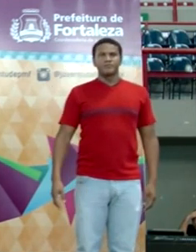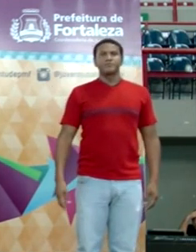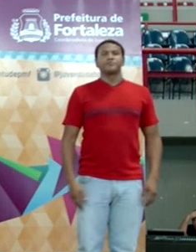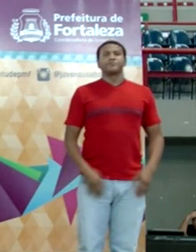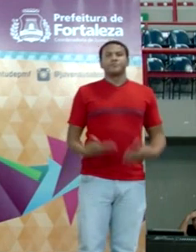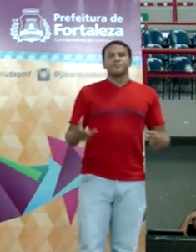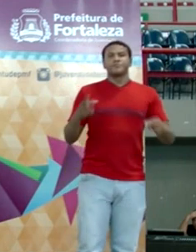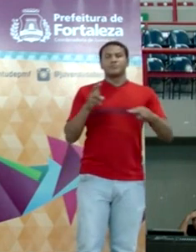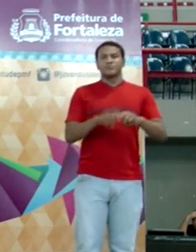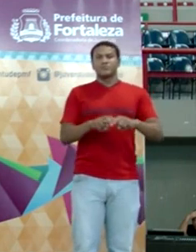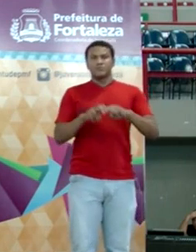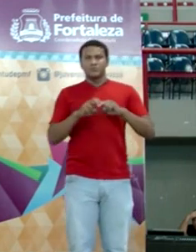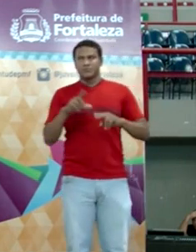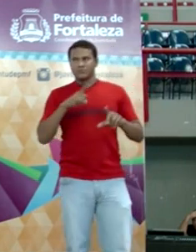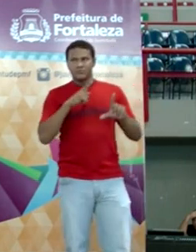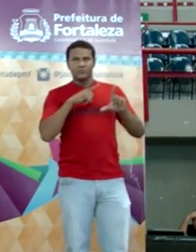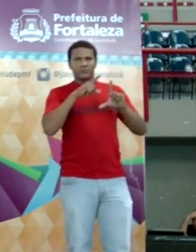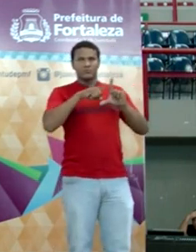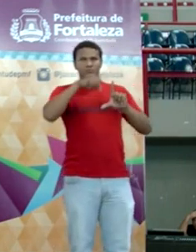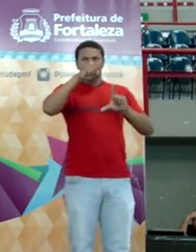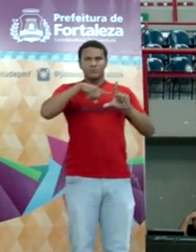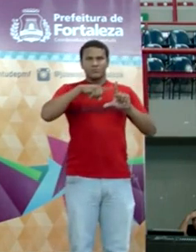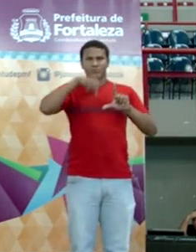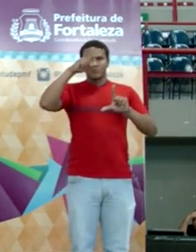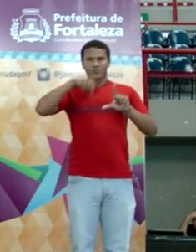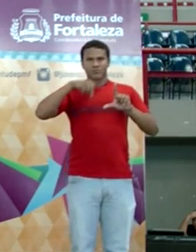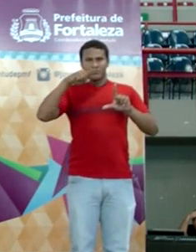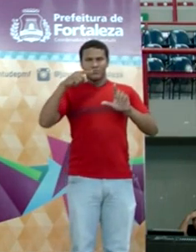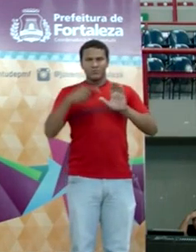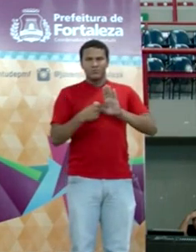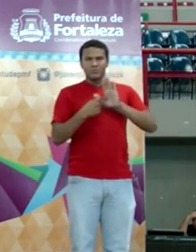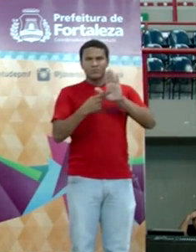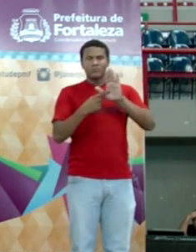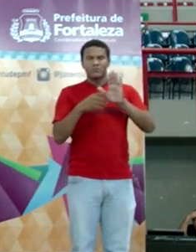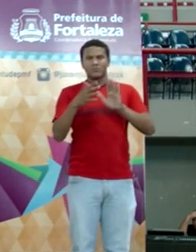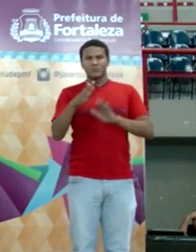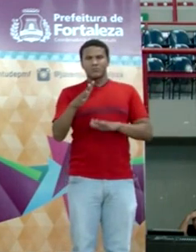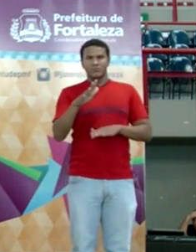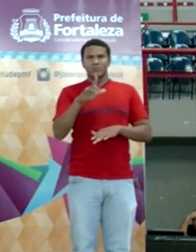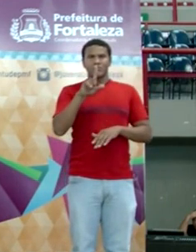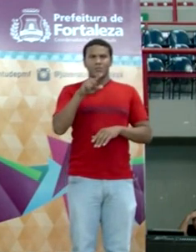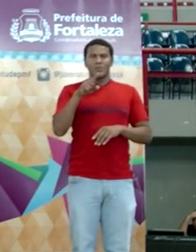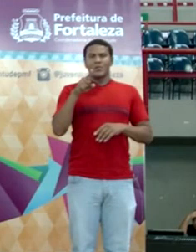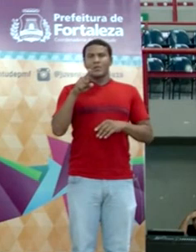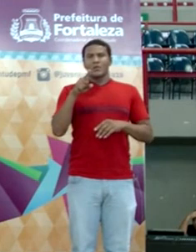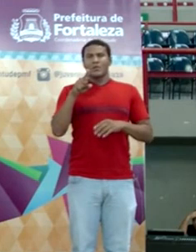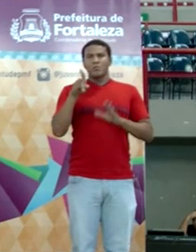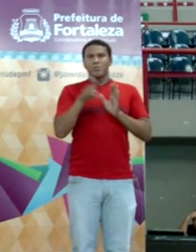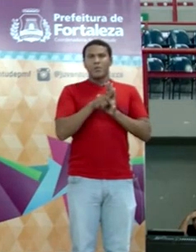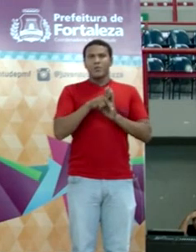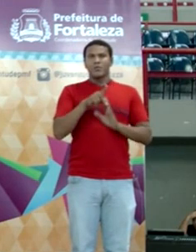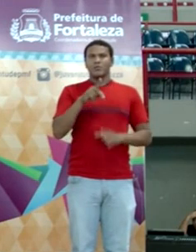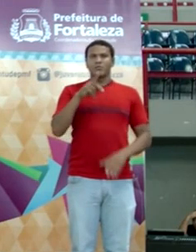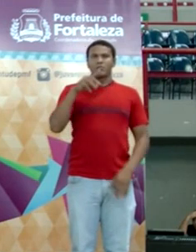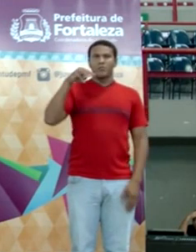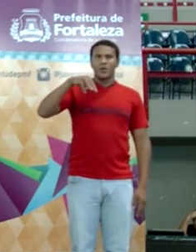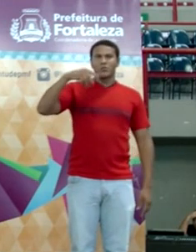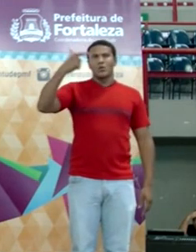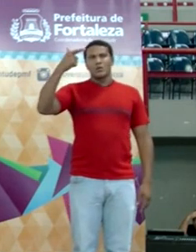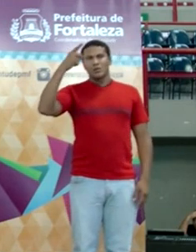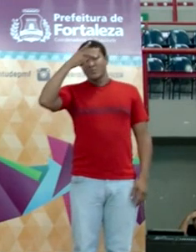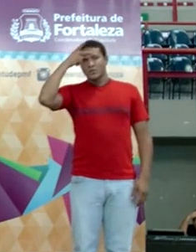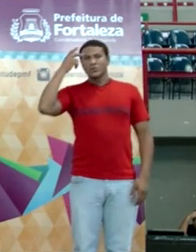gráfico fornece o número médio de pessoas por metro quadrado. A gente acabou de verificar isso. Sabe aquele númerozinho que a gente marcou no